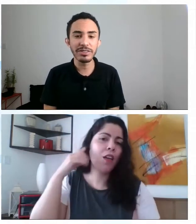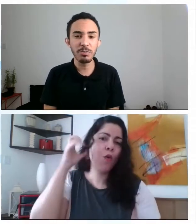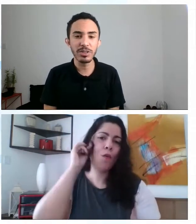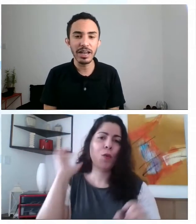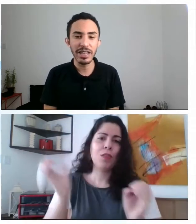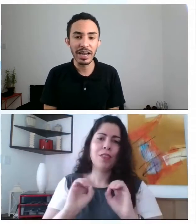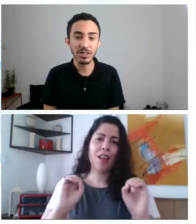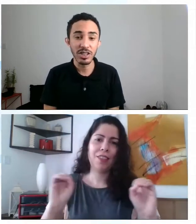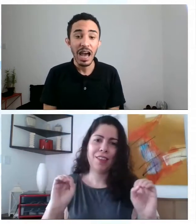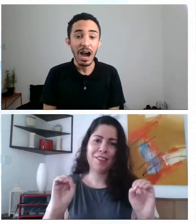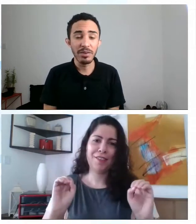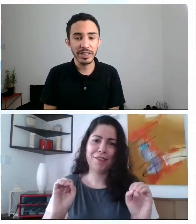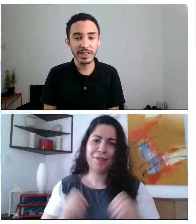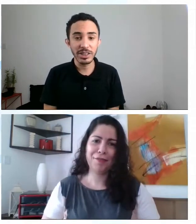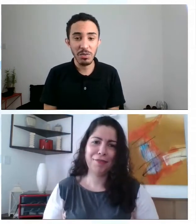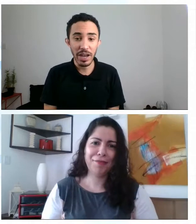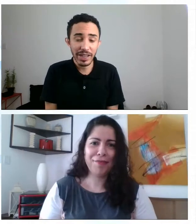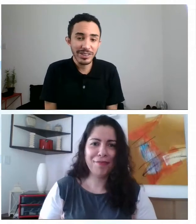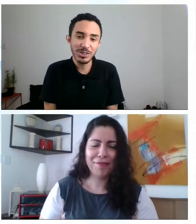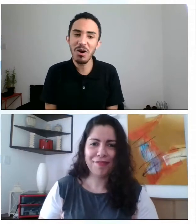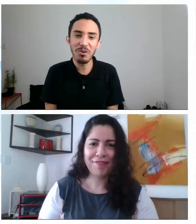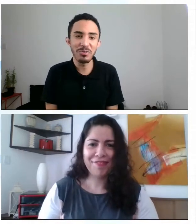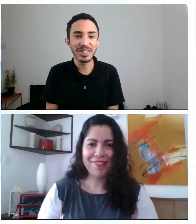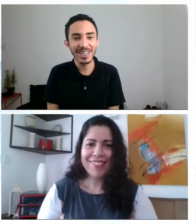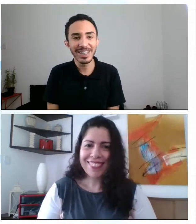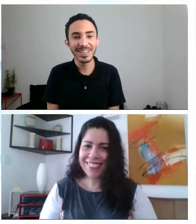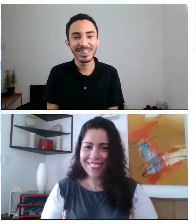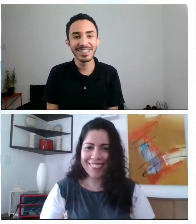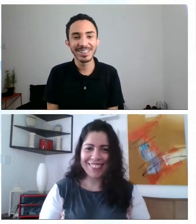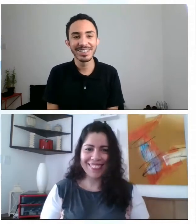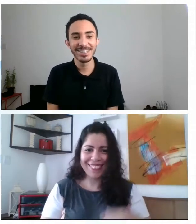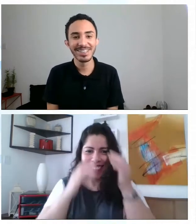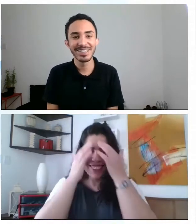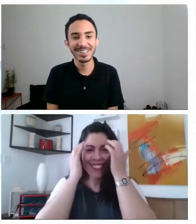com diversas modalidades. A única questão é que a gente não ouve.